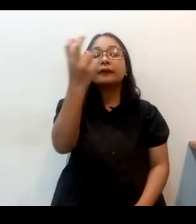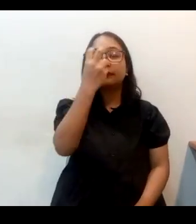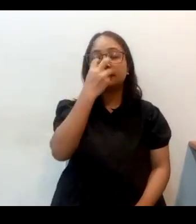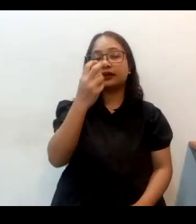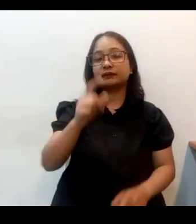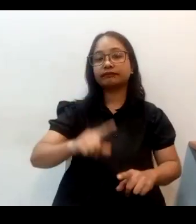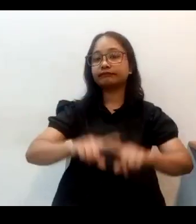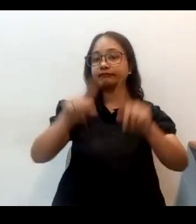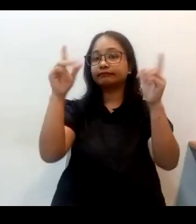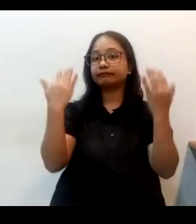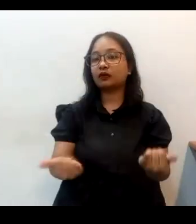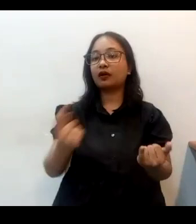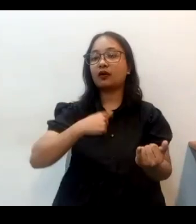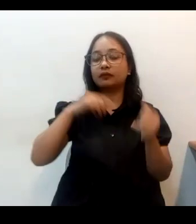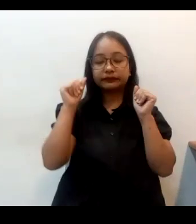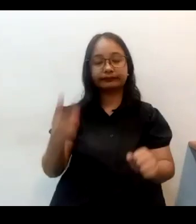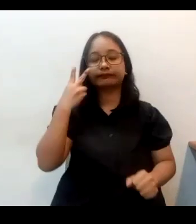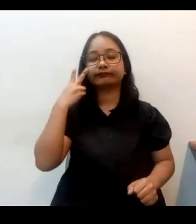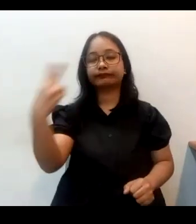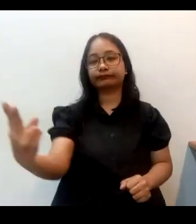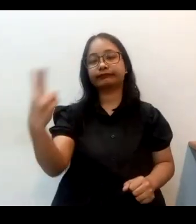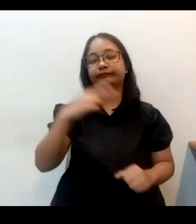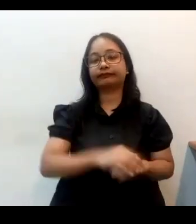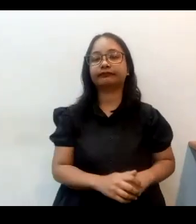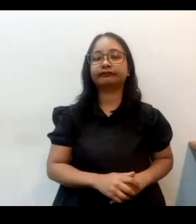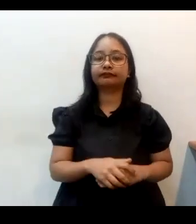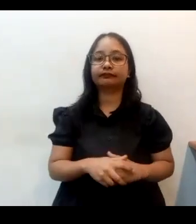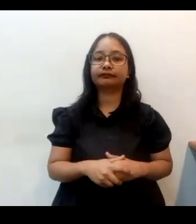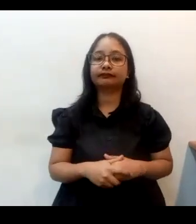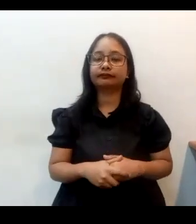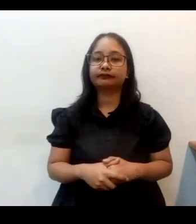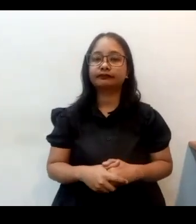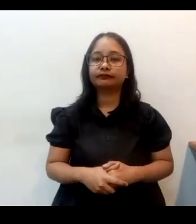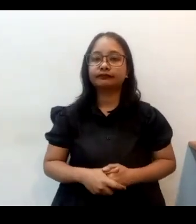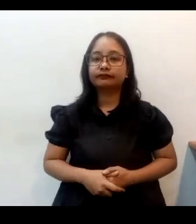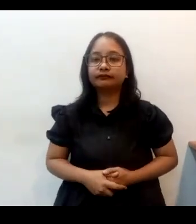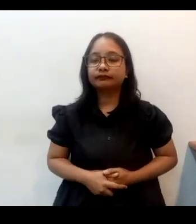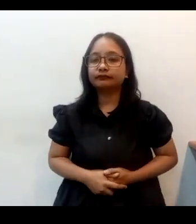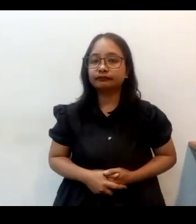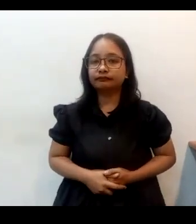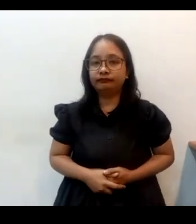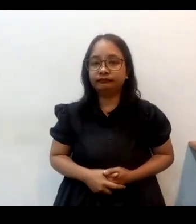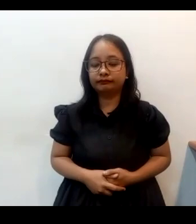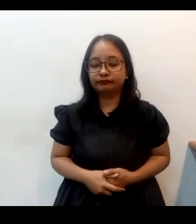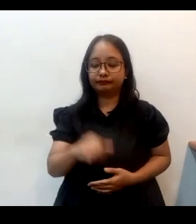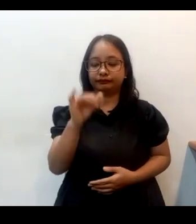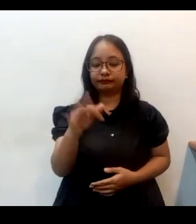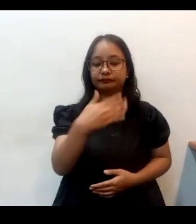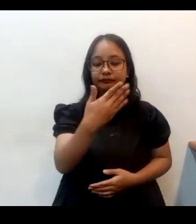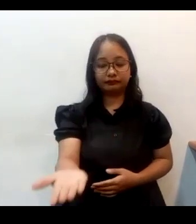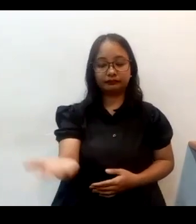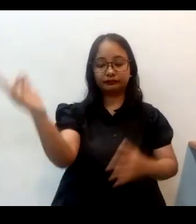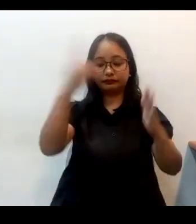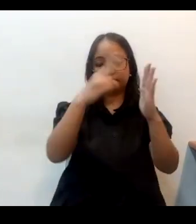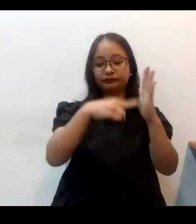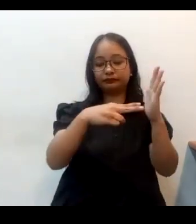sinabi na isang bagay ang nalalaman ko, bagaman ako'y dating bulag, ngayon nakakakita na ako. So if you read the John chapter 9, whole chapter,